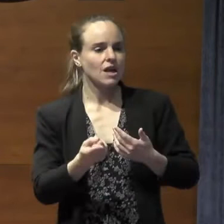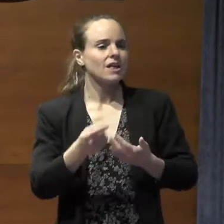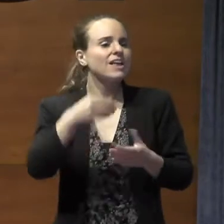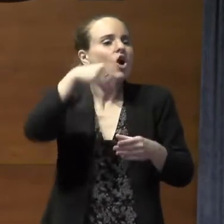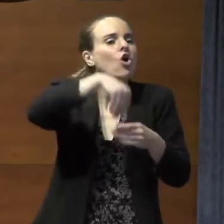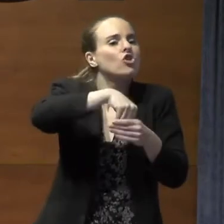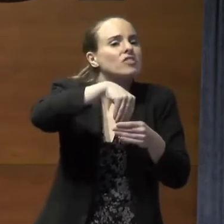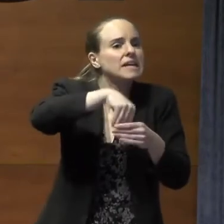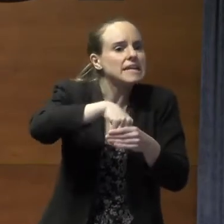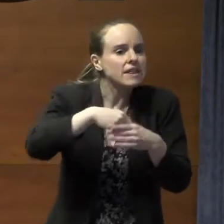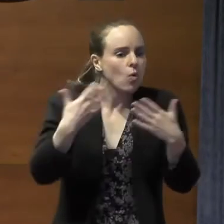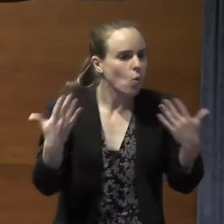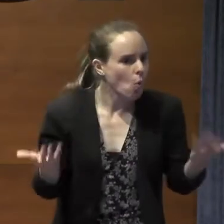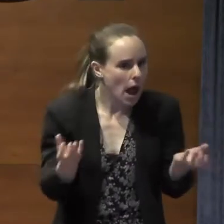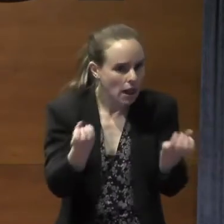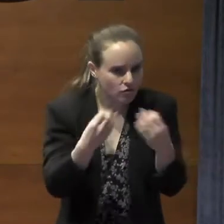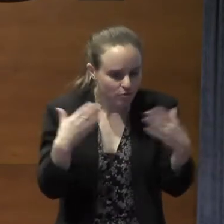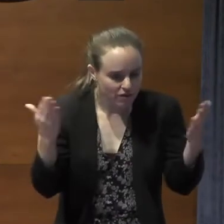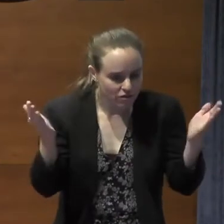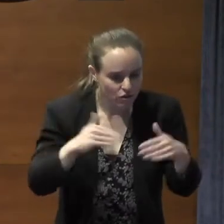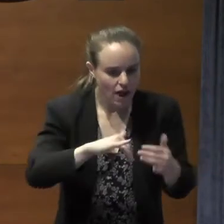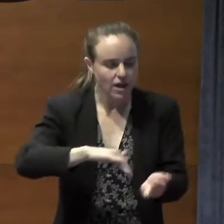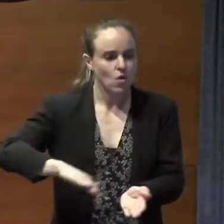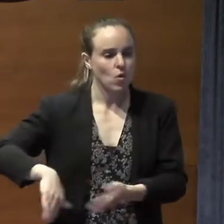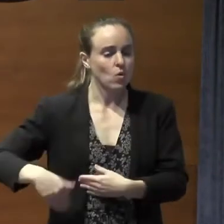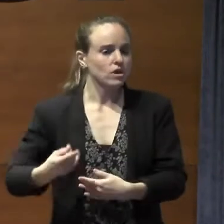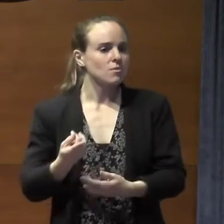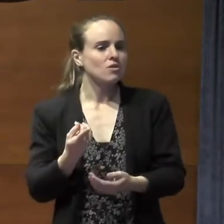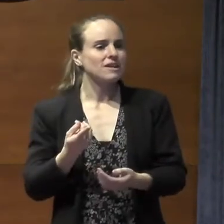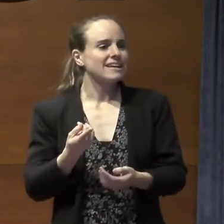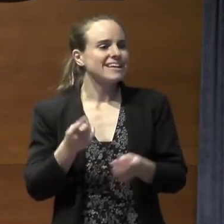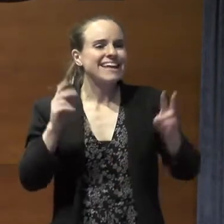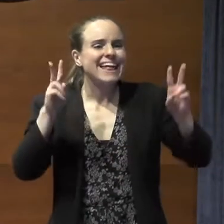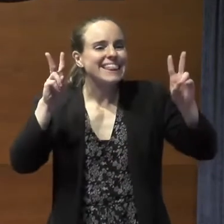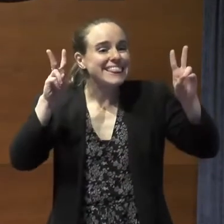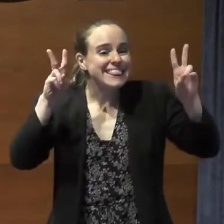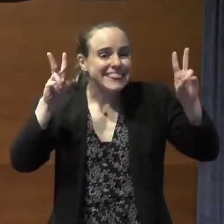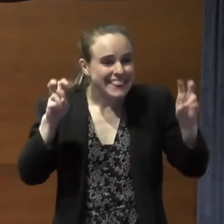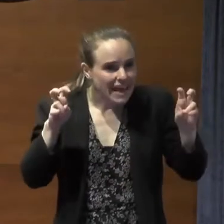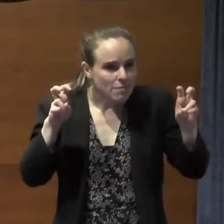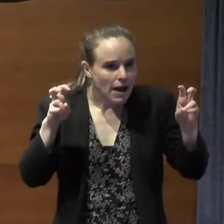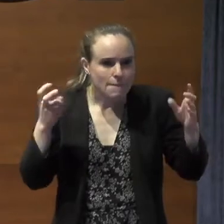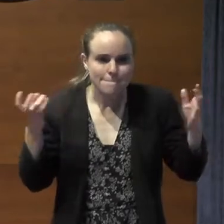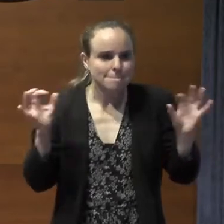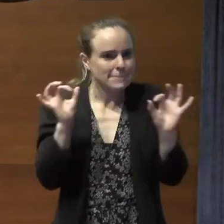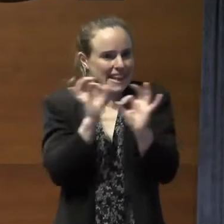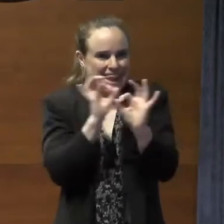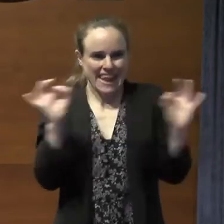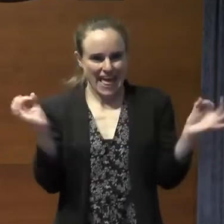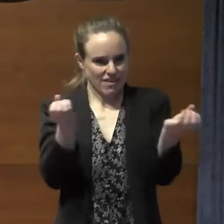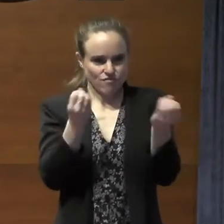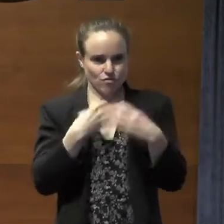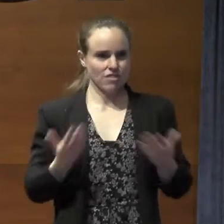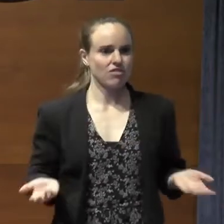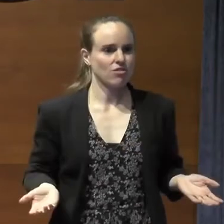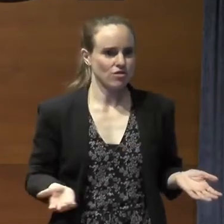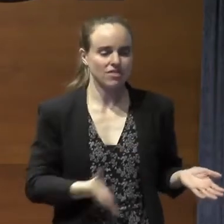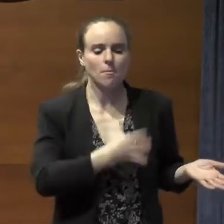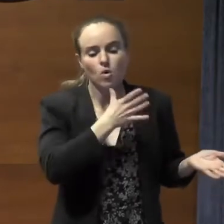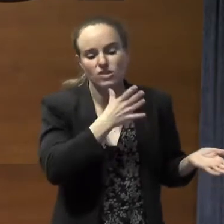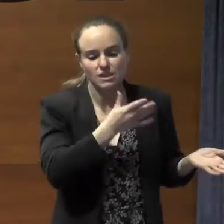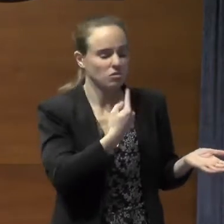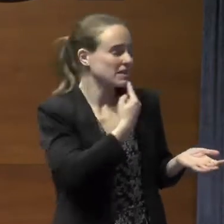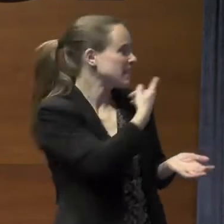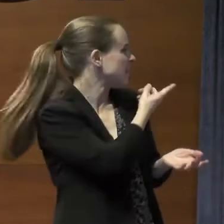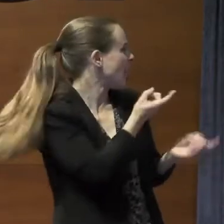sobre los contenidos del encuentro y con frecuencia tampoco se informa sobre el motivo, que falta ahí la palabra